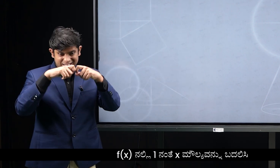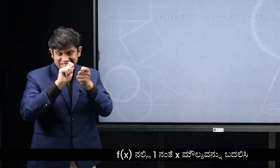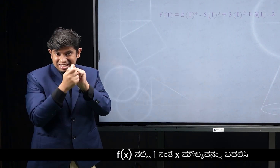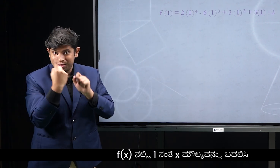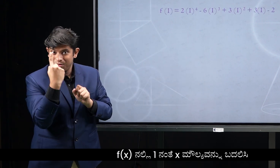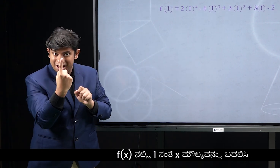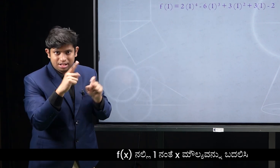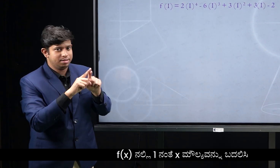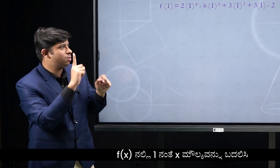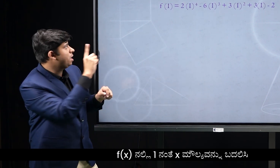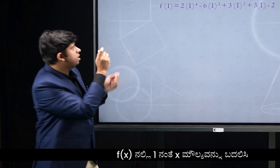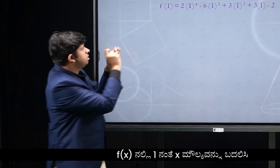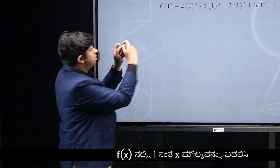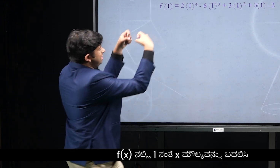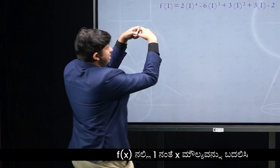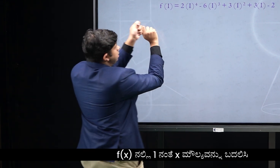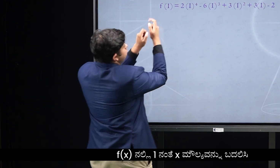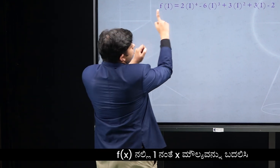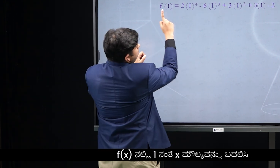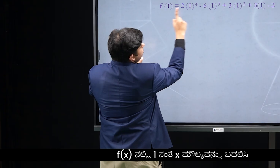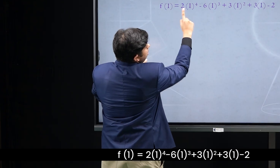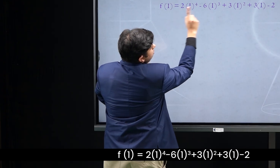f of x ನಲ್ಲಿ ಒಂದರಂತೆ x ಮೌಲ್ಯವನ್ನ ಬದಲಿಸಿ.